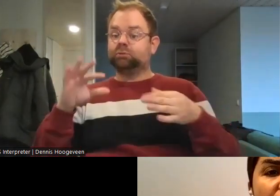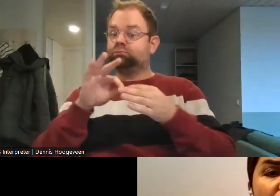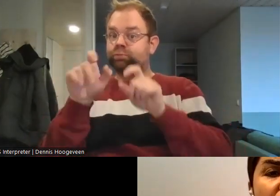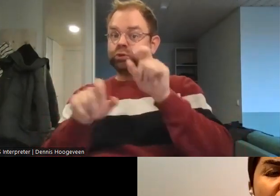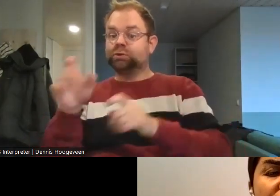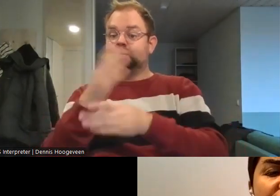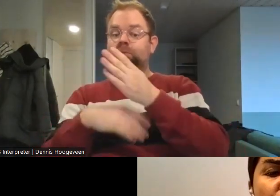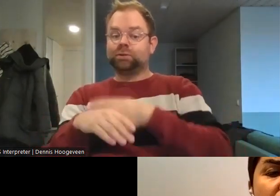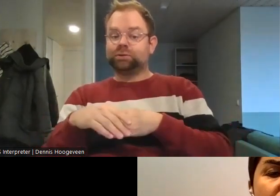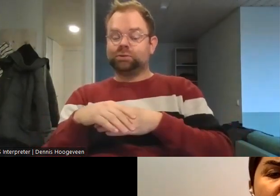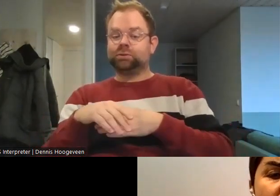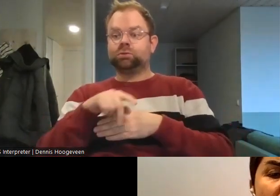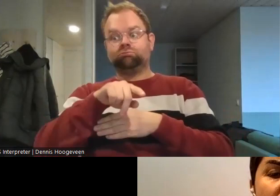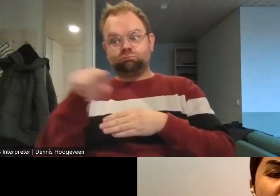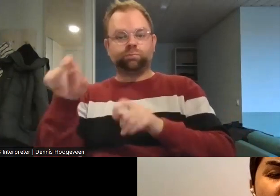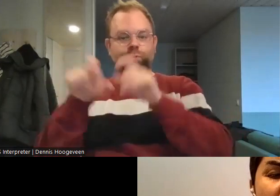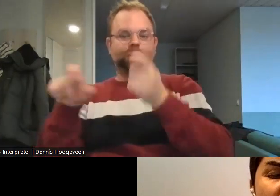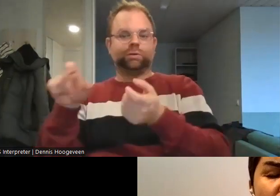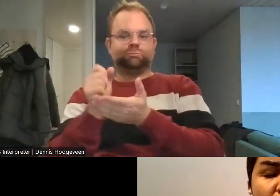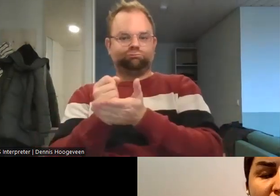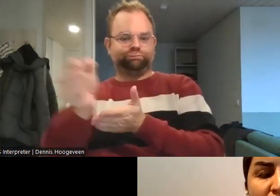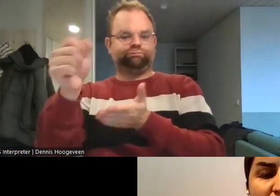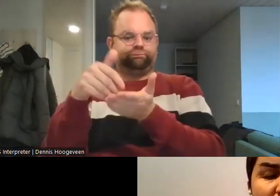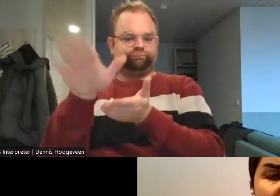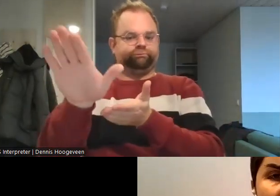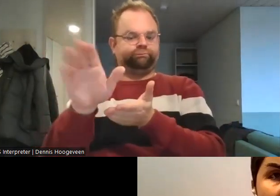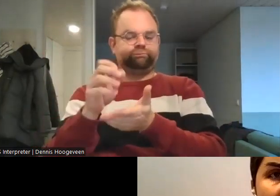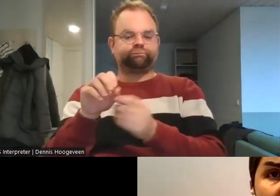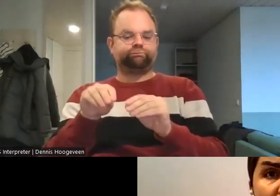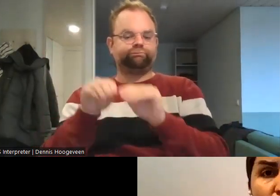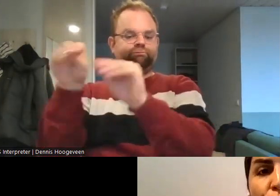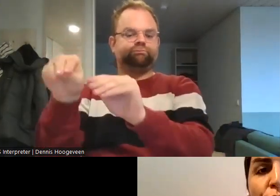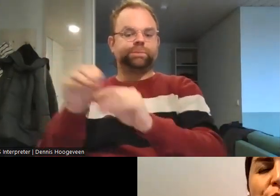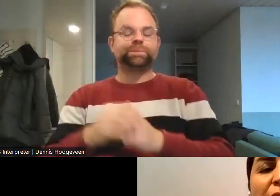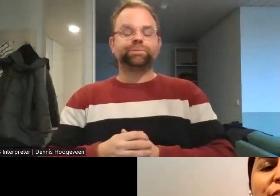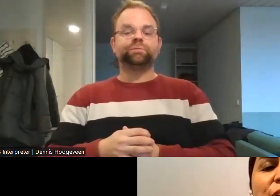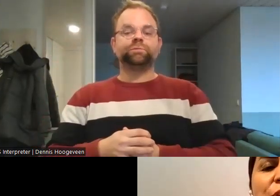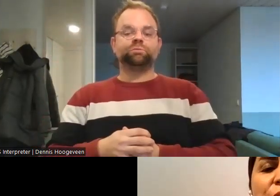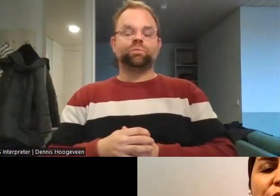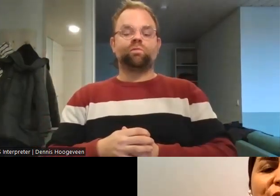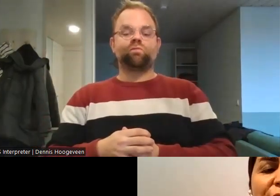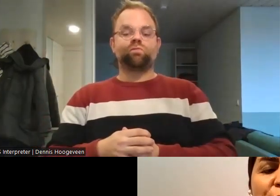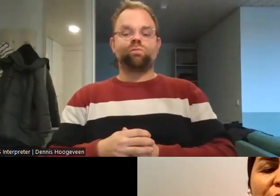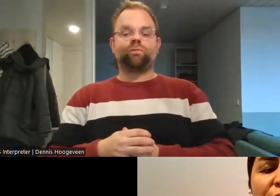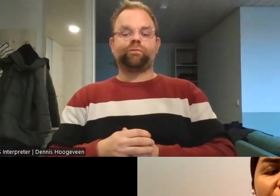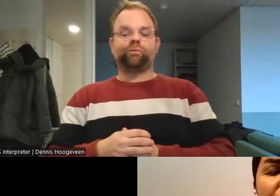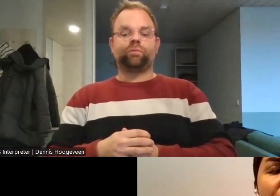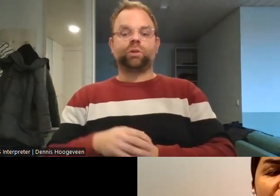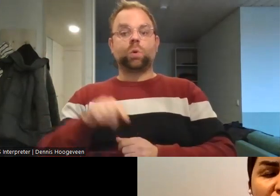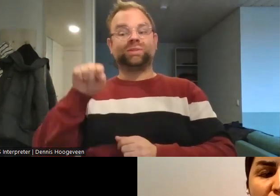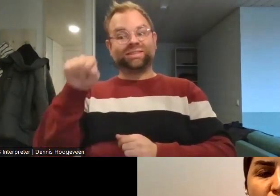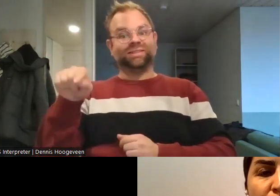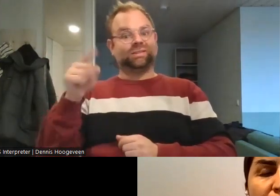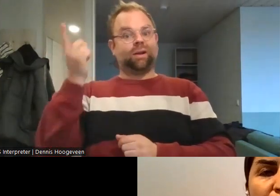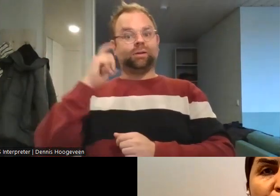cela nous a permis d'apprendre, d'avoir des informations sur les activités qui